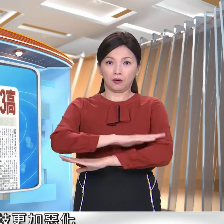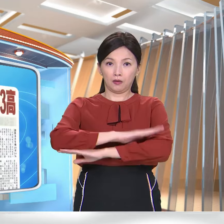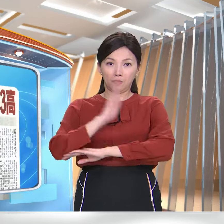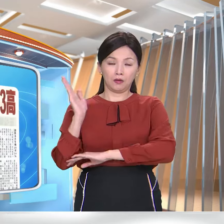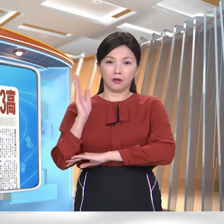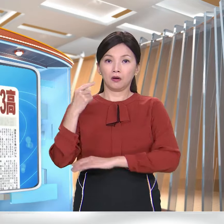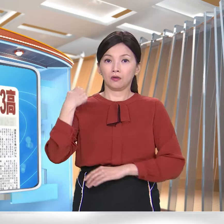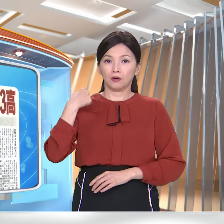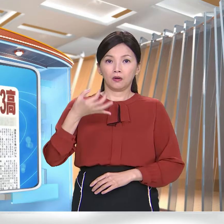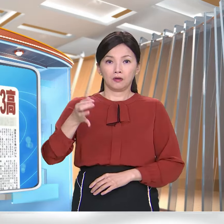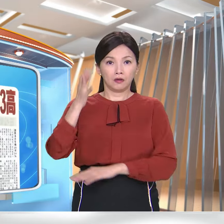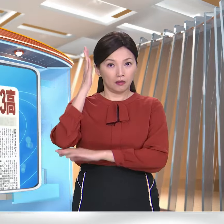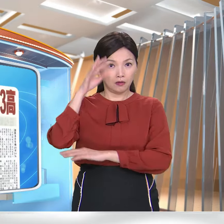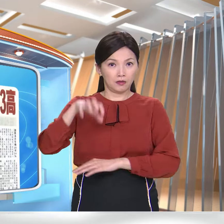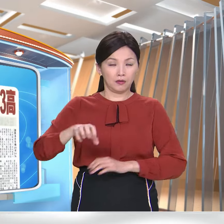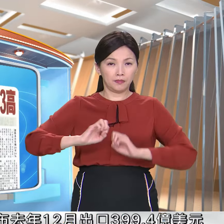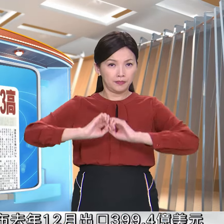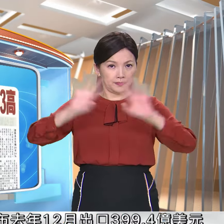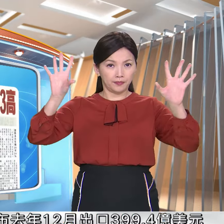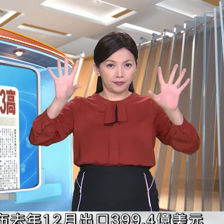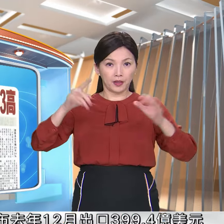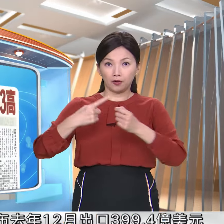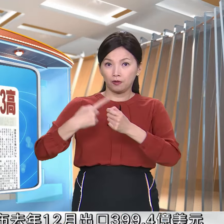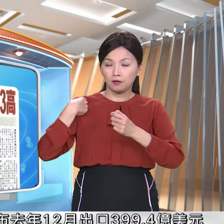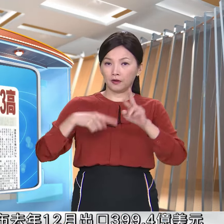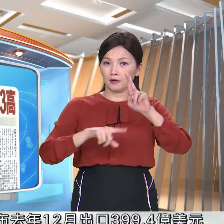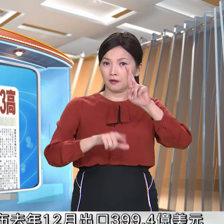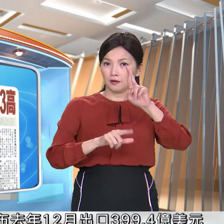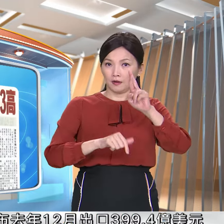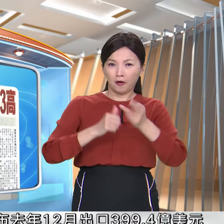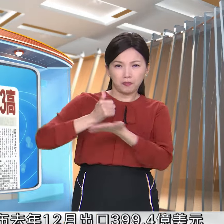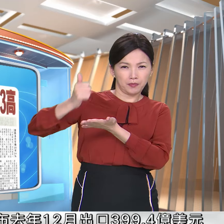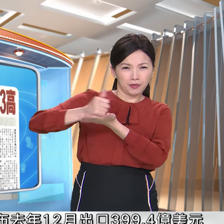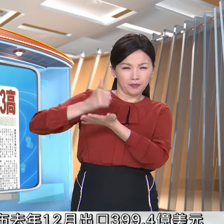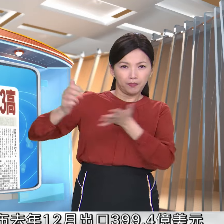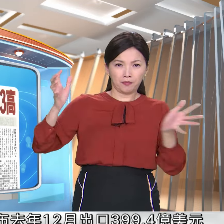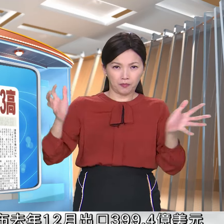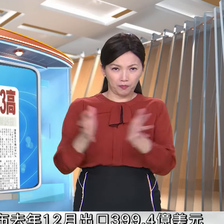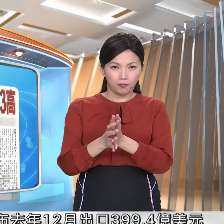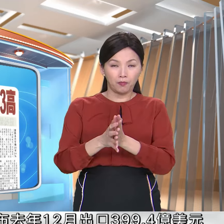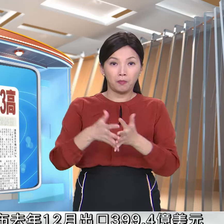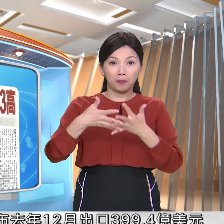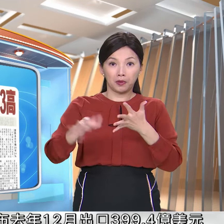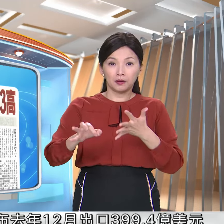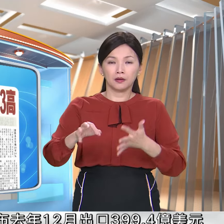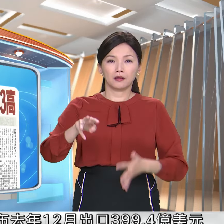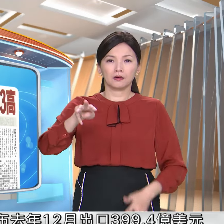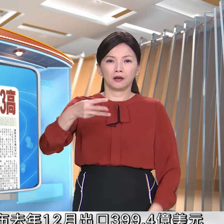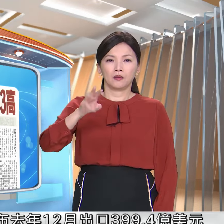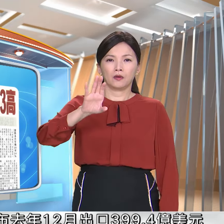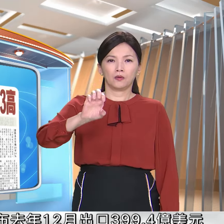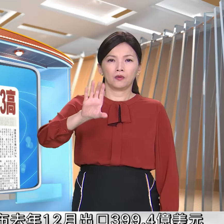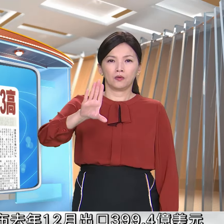自由时报报道，财政部昨天公布了去年12月出口